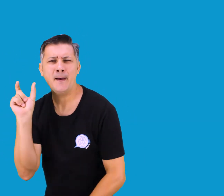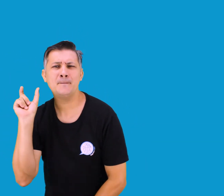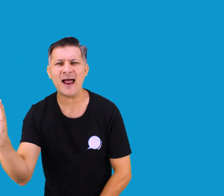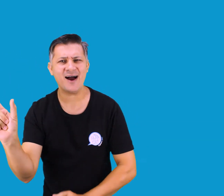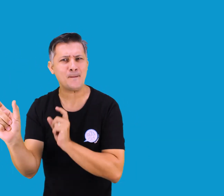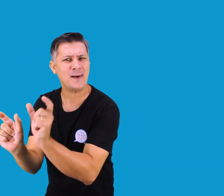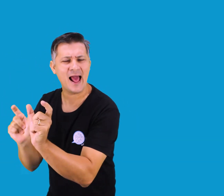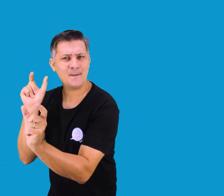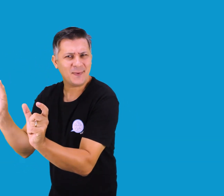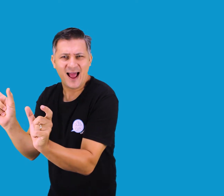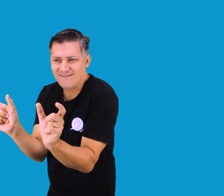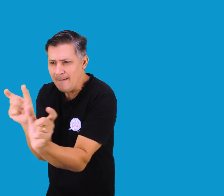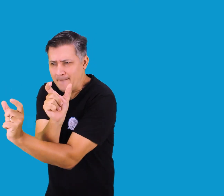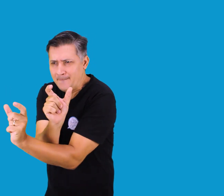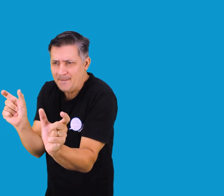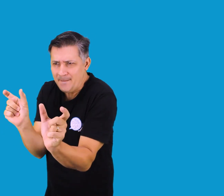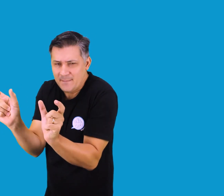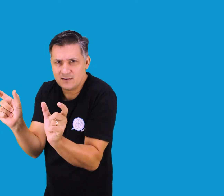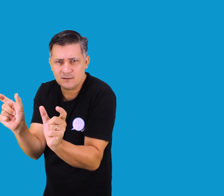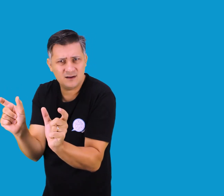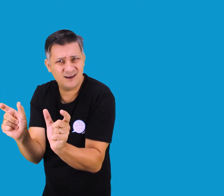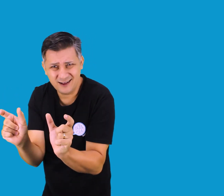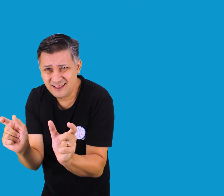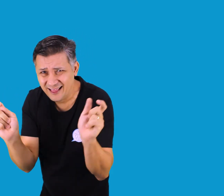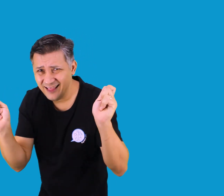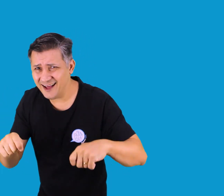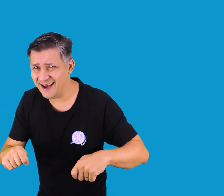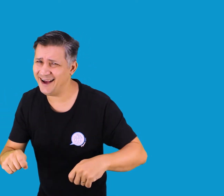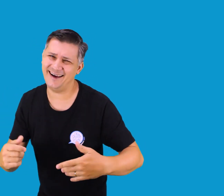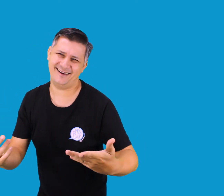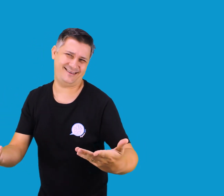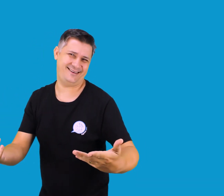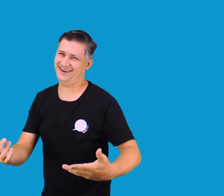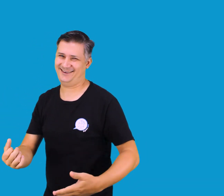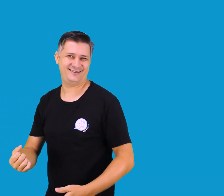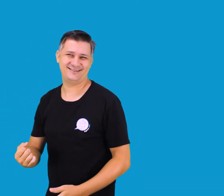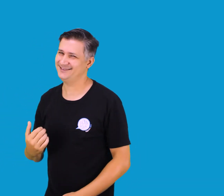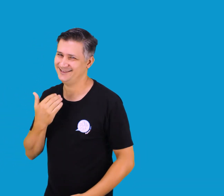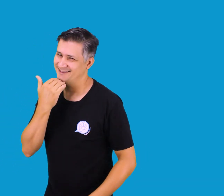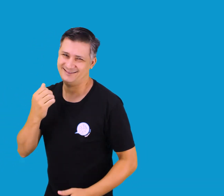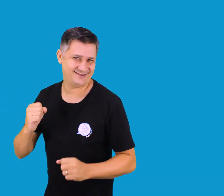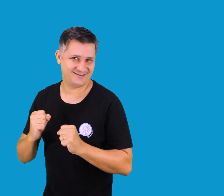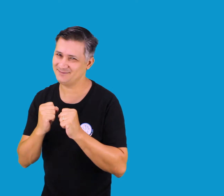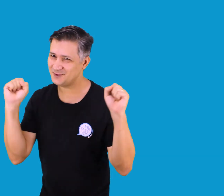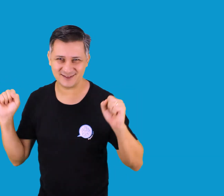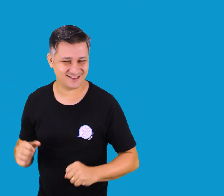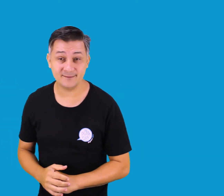apenas o alfabeto dessas línguas, sem necessidade de utilização das palavras, algo